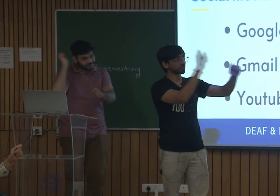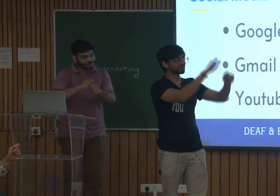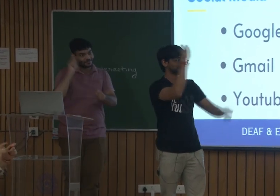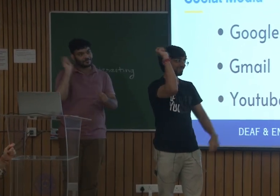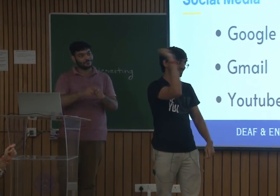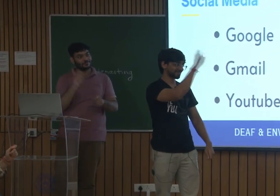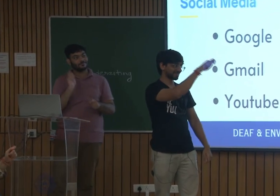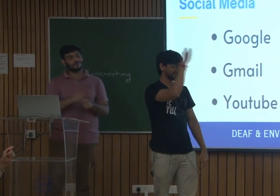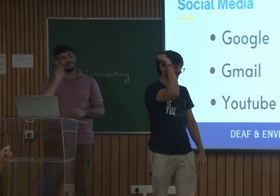job.